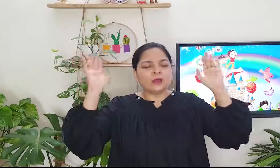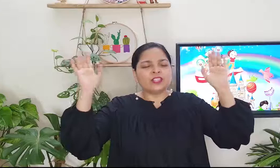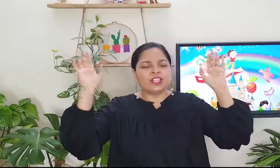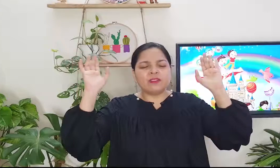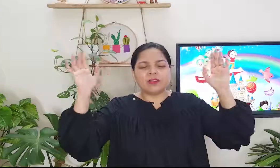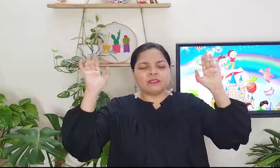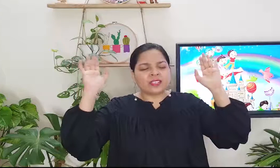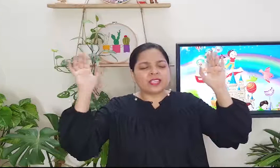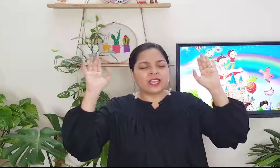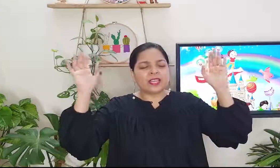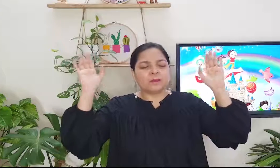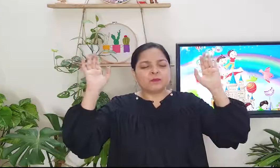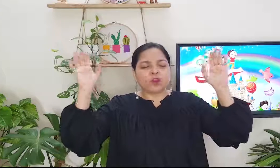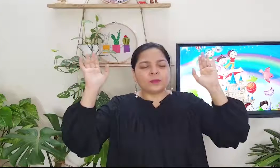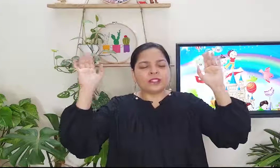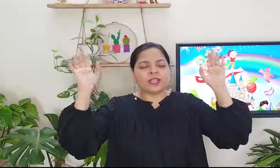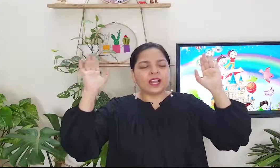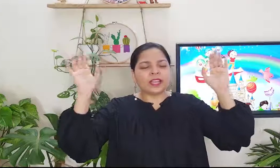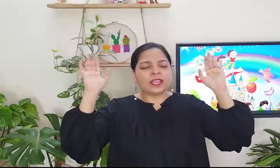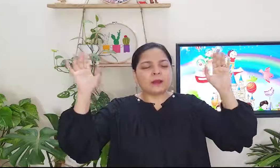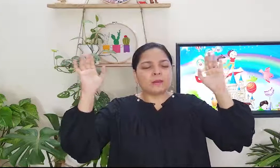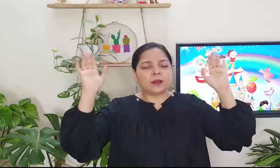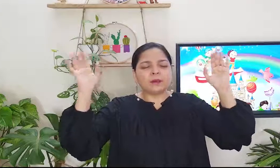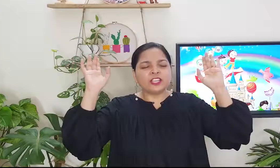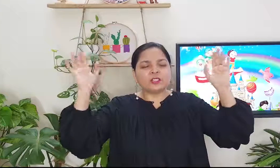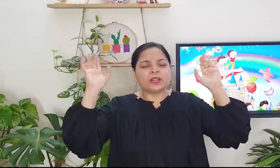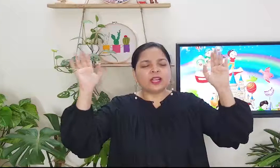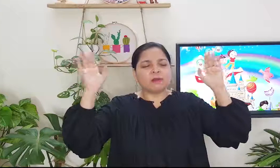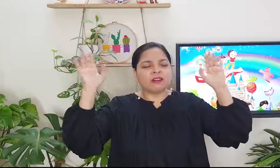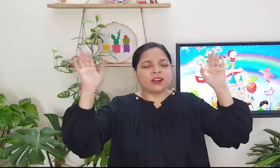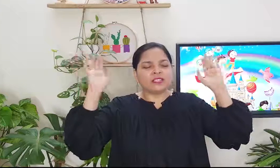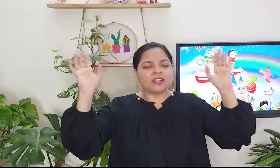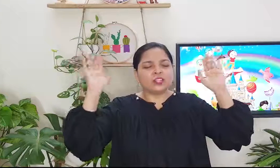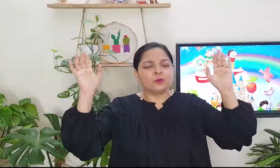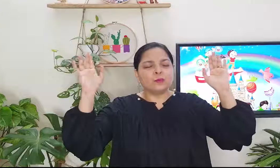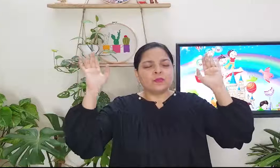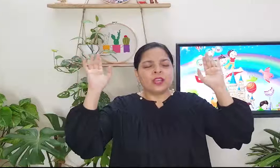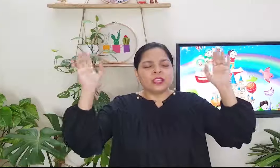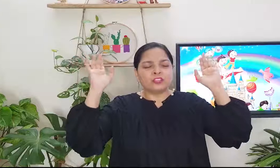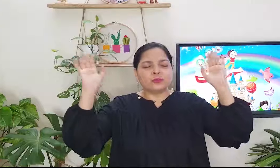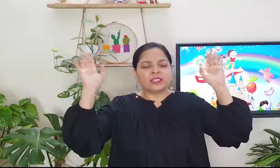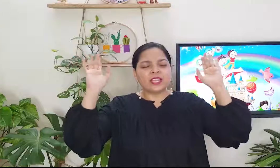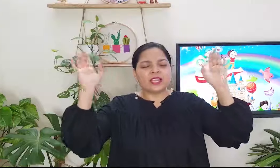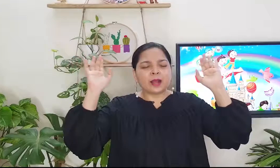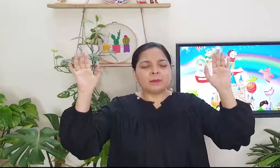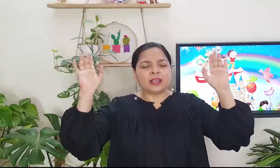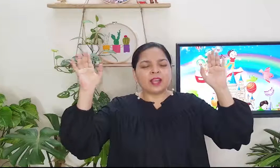করবে, আর আমরা সর্বদা প্রভুর ঘরে নিবাস করব যীশু খ্রিস্টের নামে,